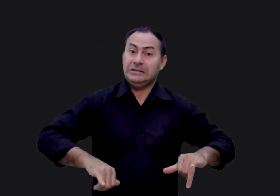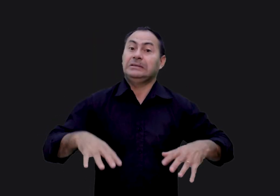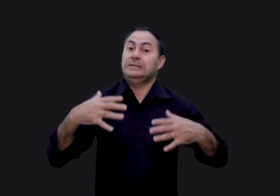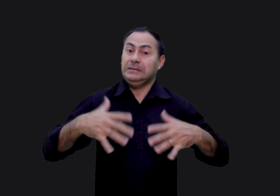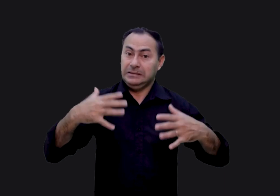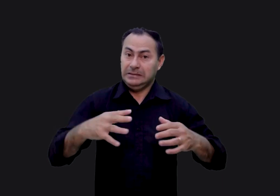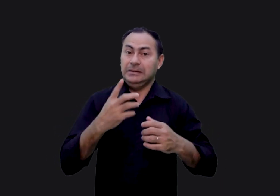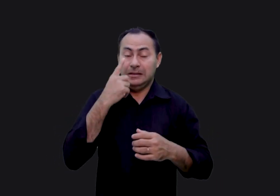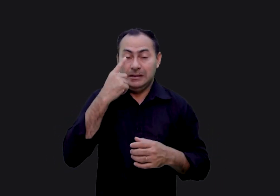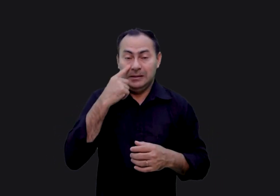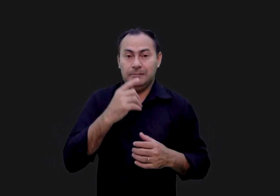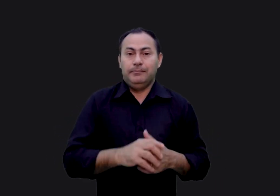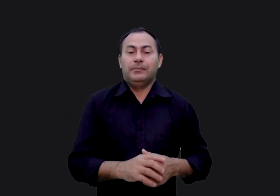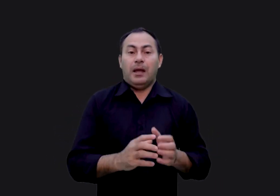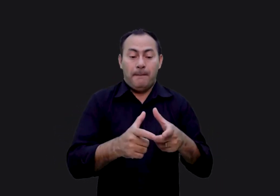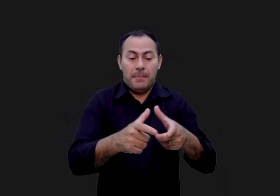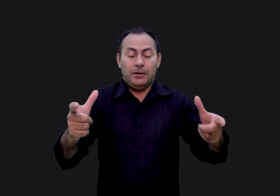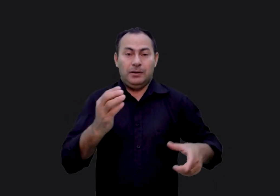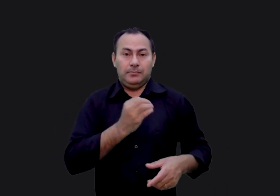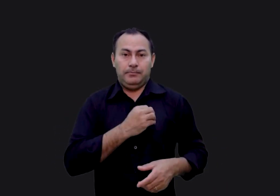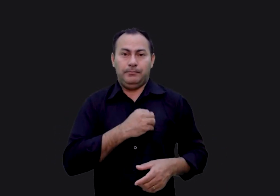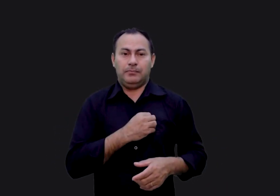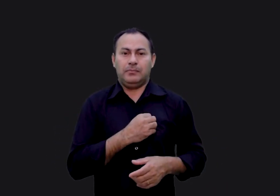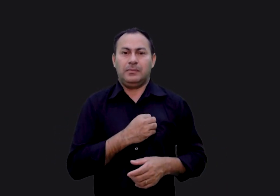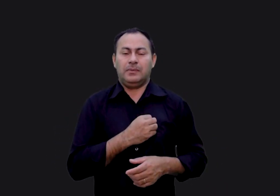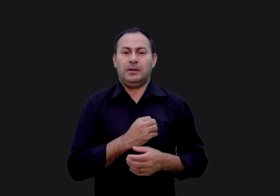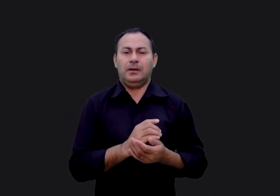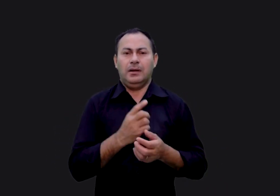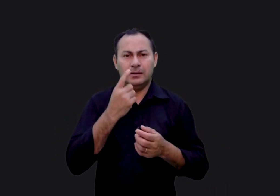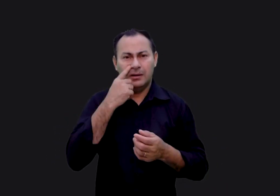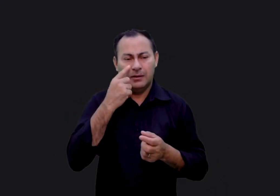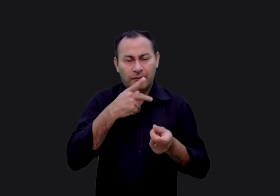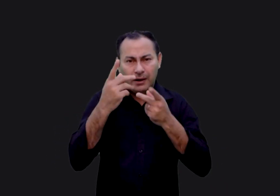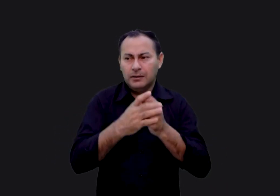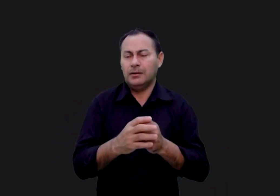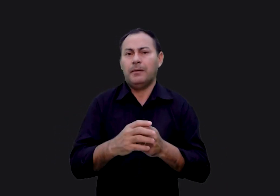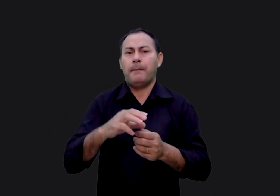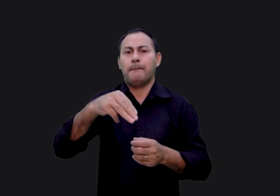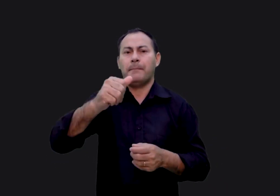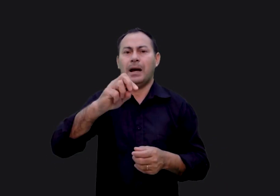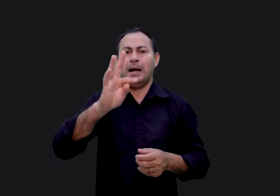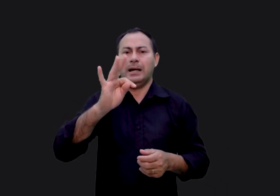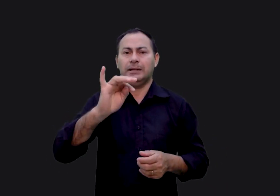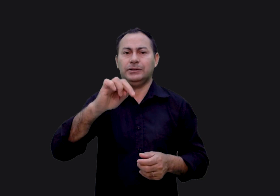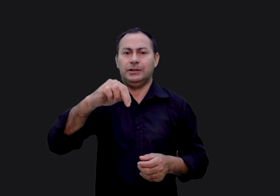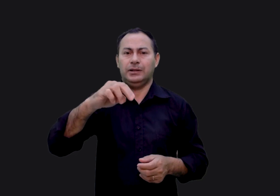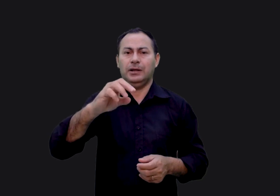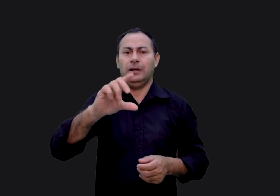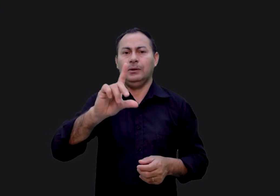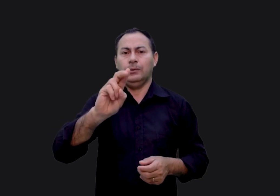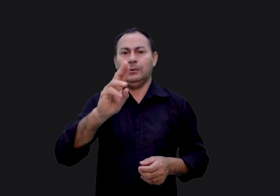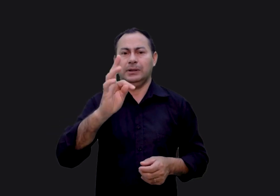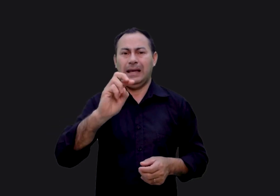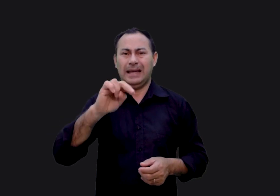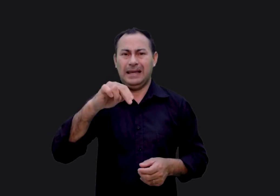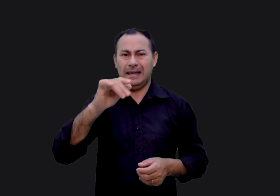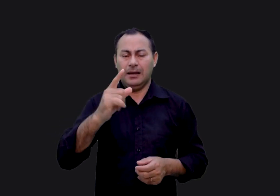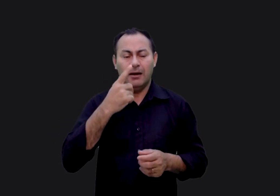são definitivas. A maioria dos pecados são gêmeos, afirmou Martin Luther. É que quando pecamos, frequentemente